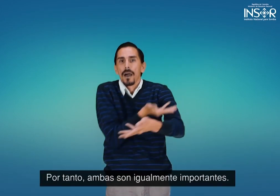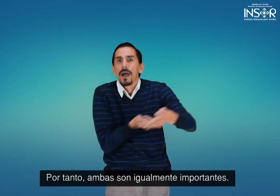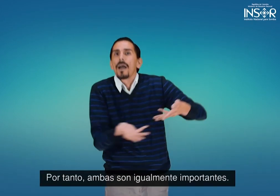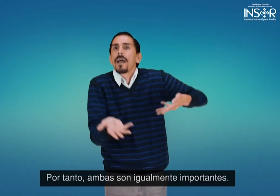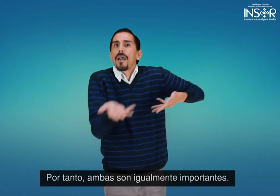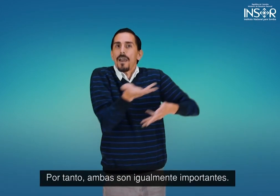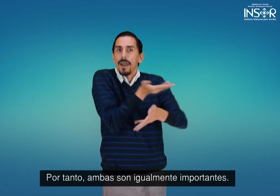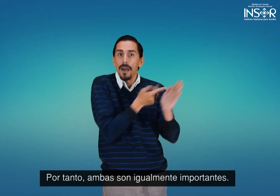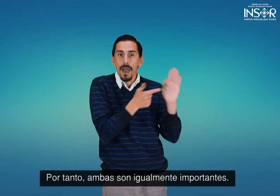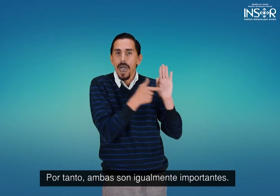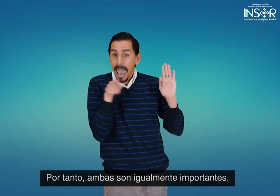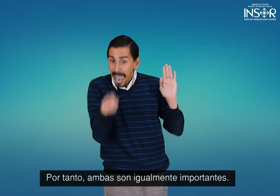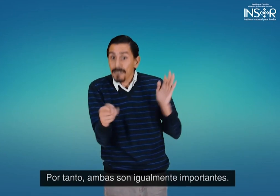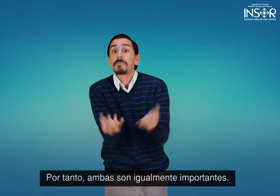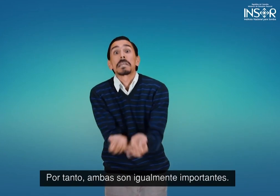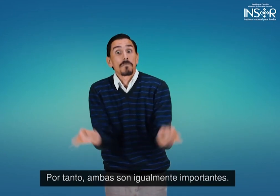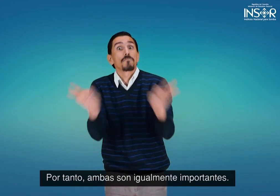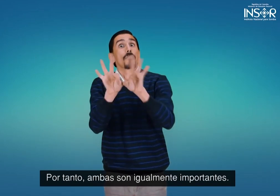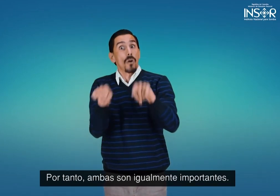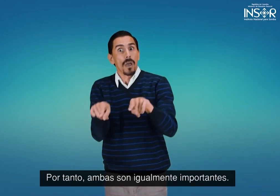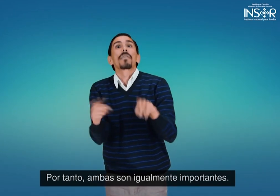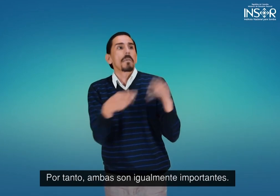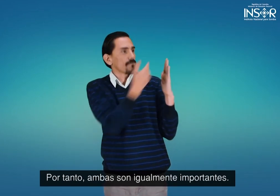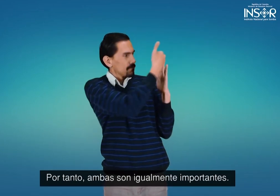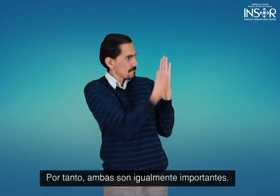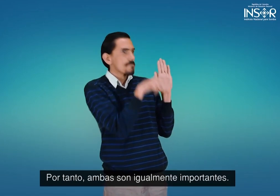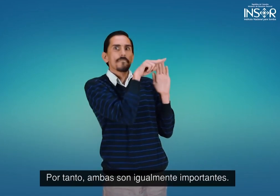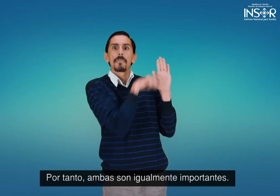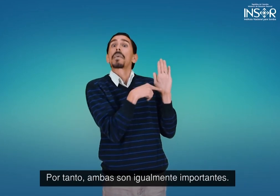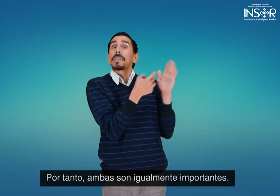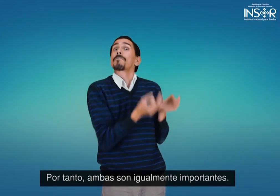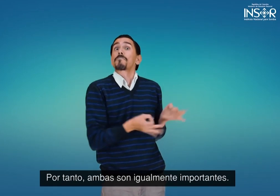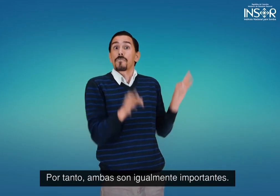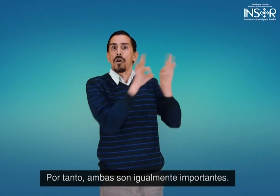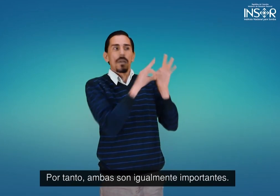por tanto ambas son igualmente importantes